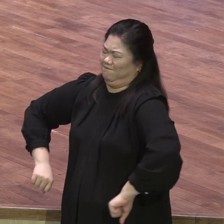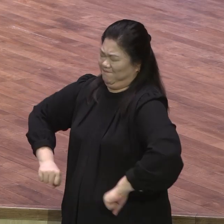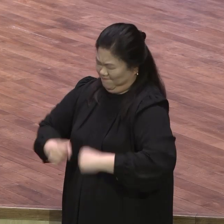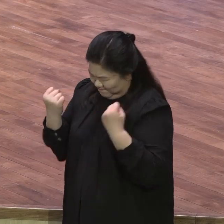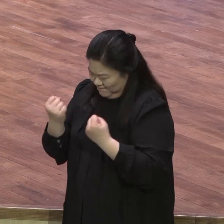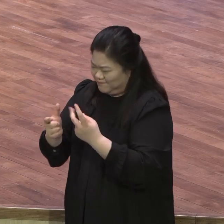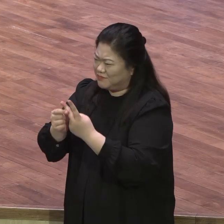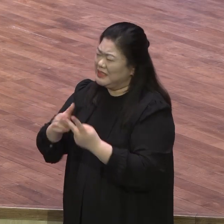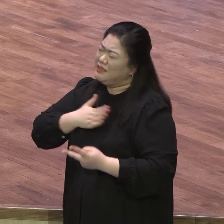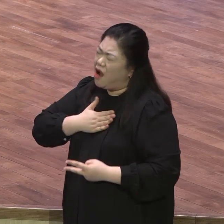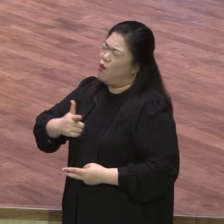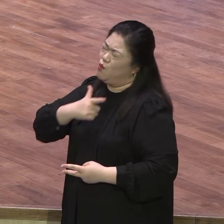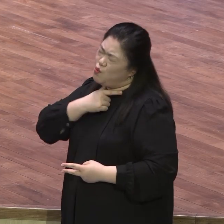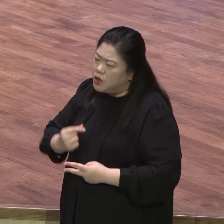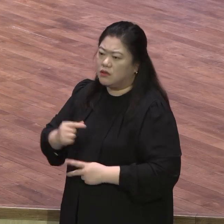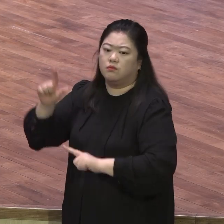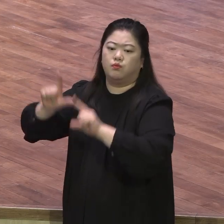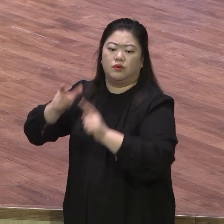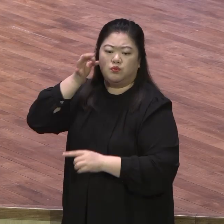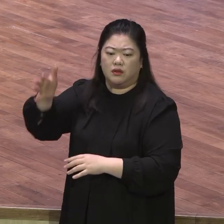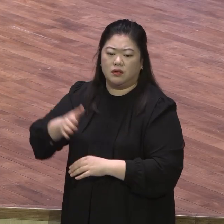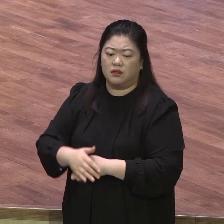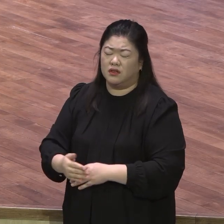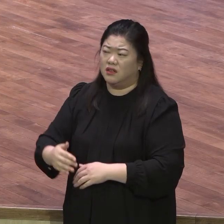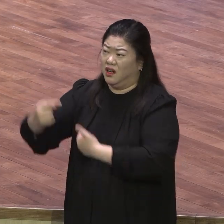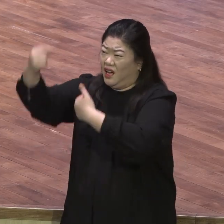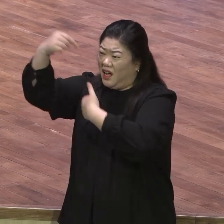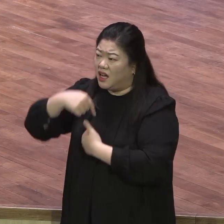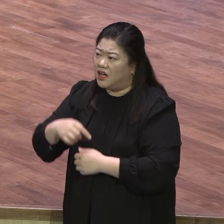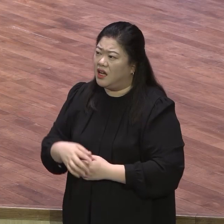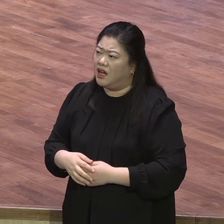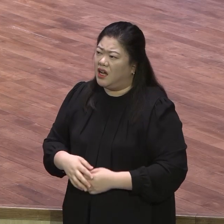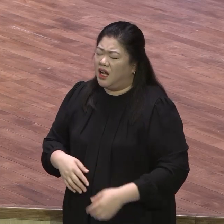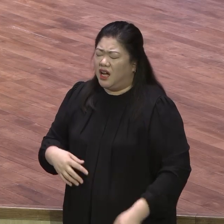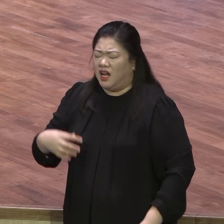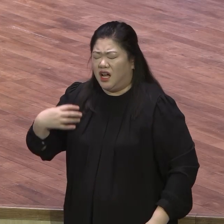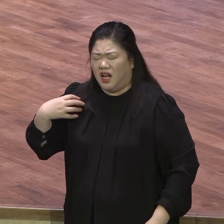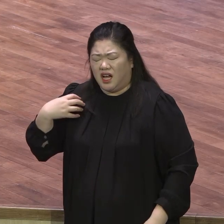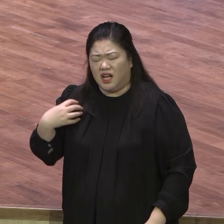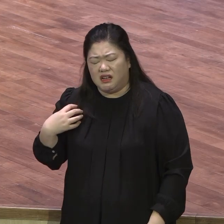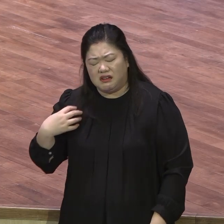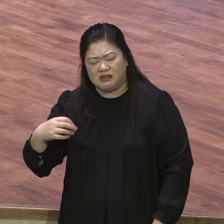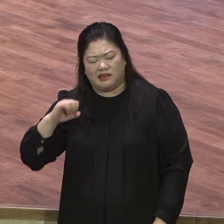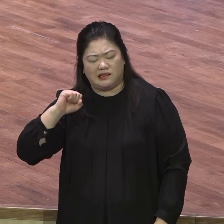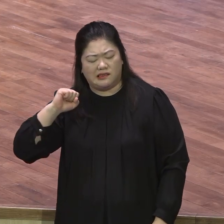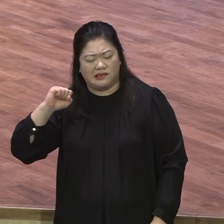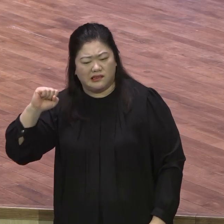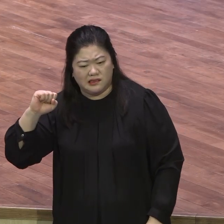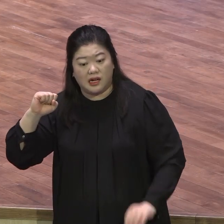아무리 여러분이 뭐 많이 해도 순종하는 건 다 가짜에요 순종이 제사보다 낫다 그래서